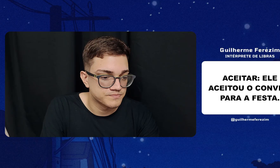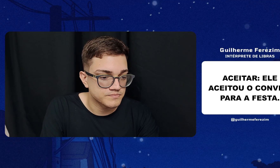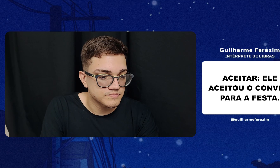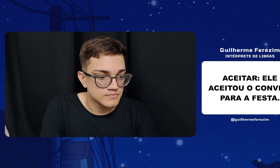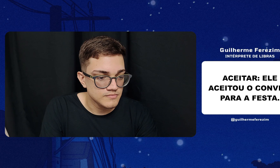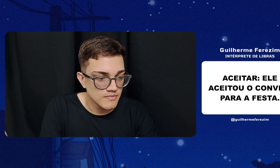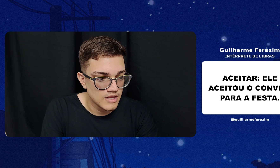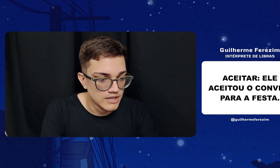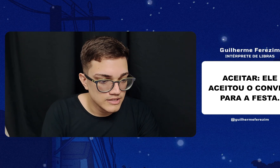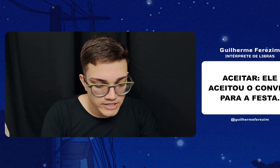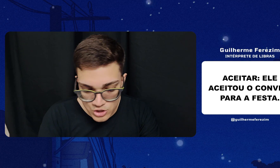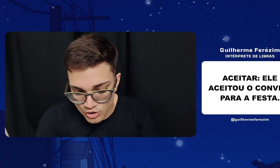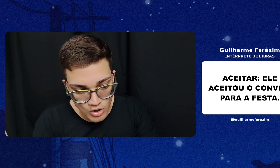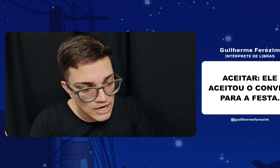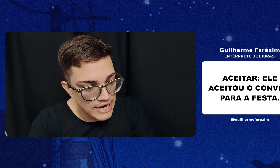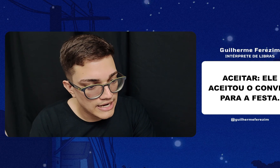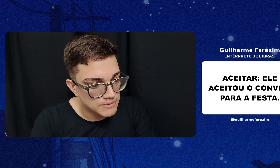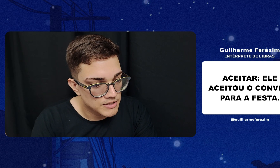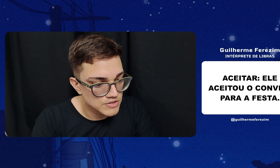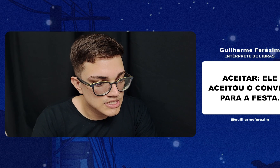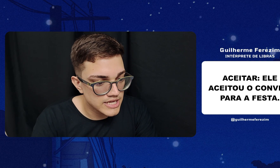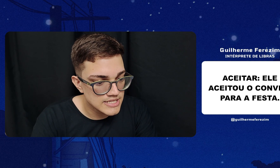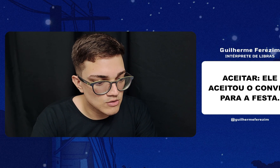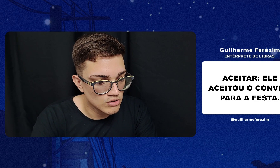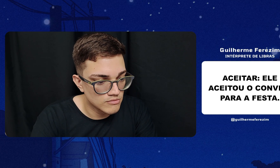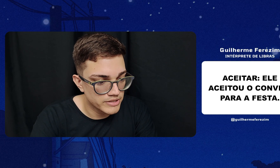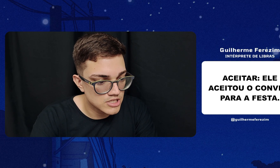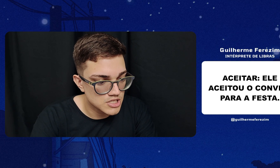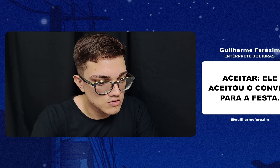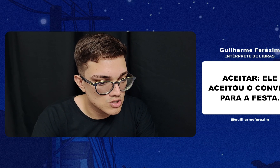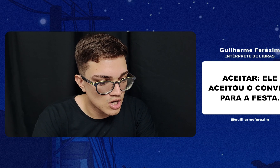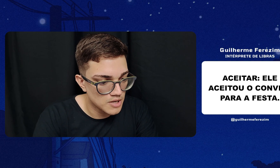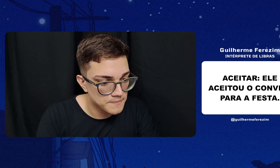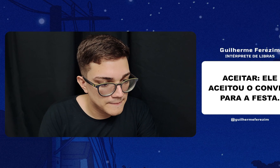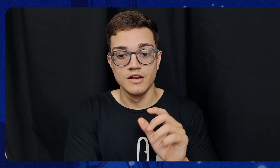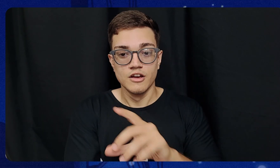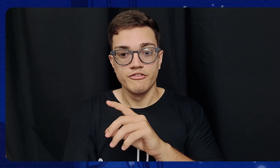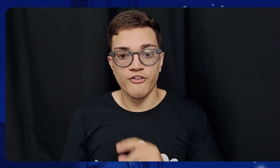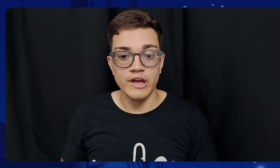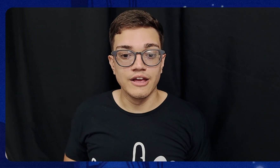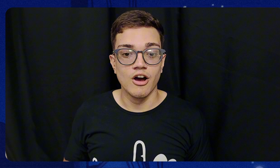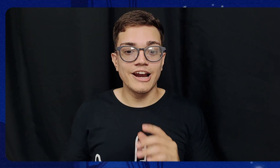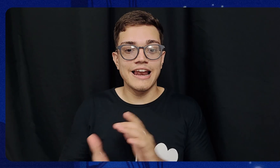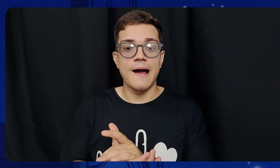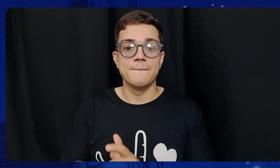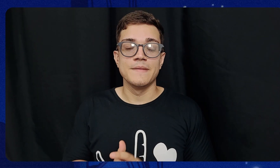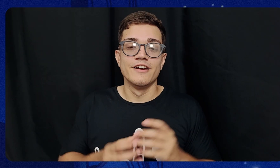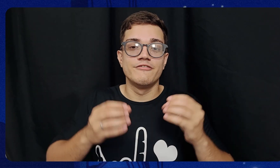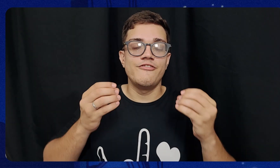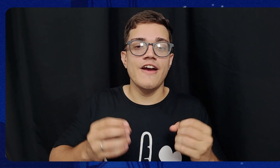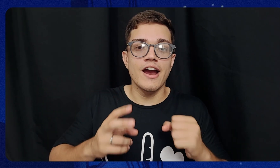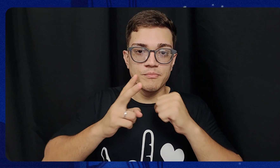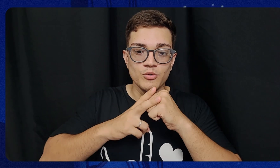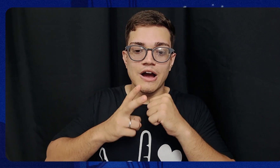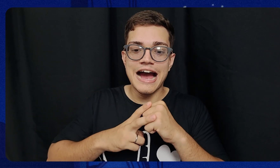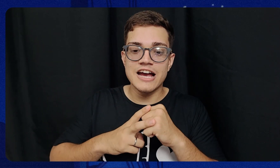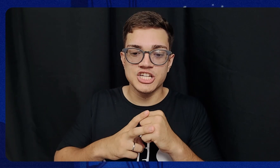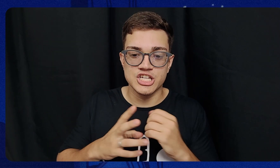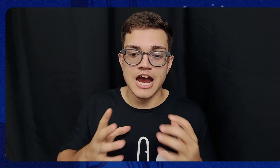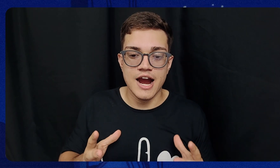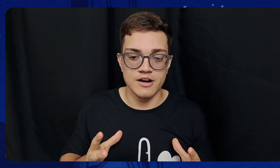pessoal. Deixa eu colocar ele aqui pra vocês, um momentinho só. Foi, olha lá,